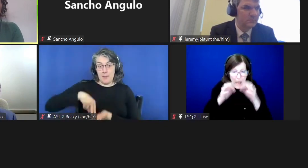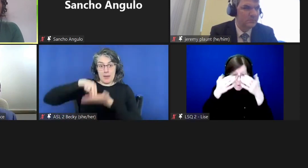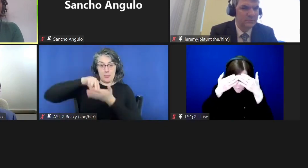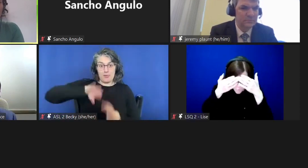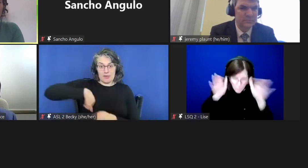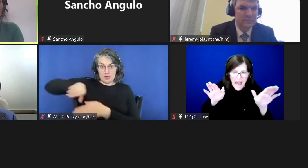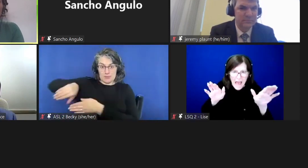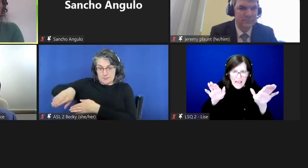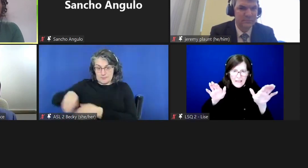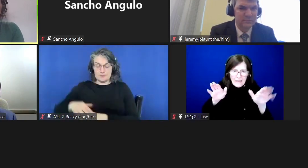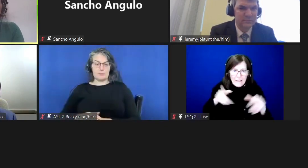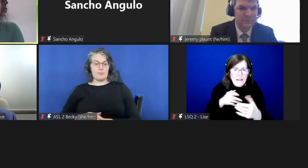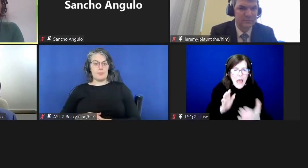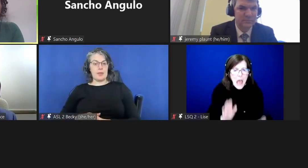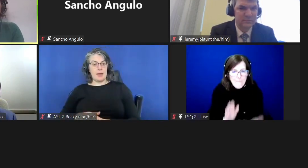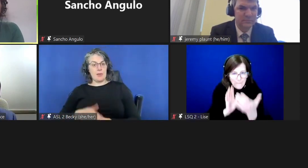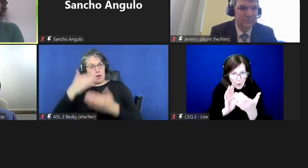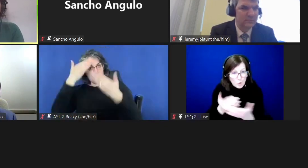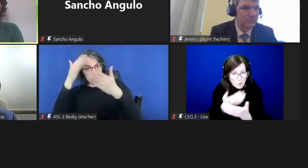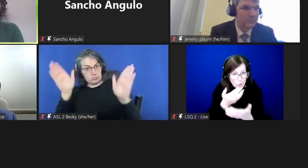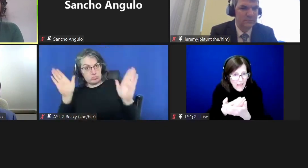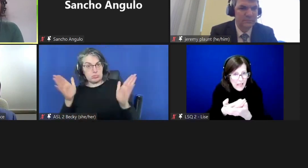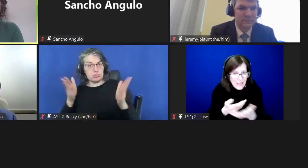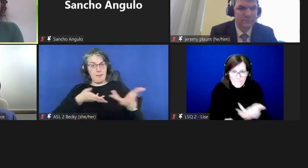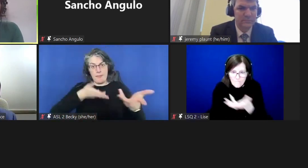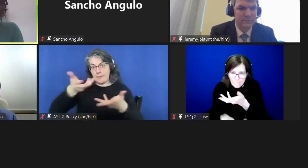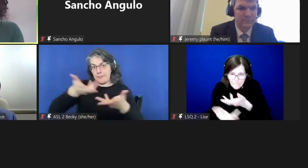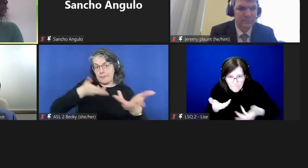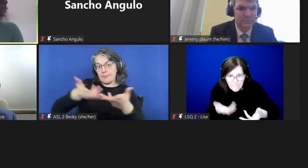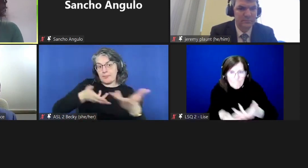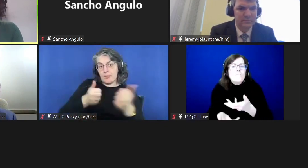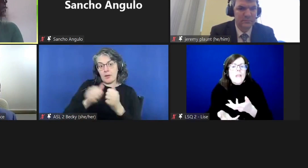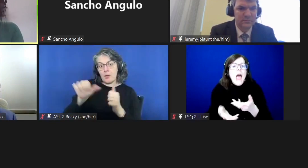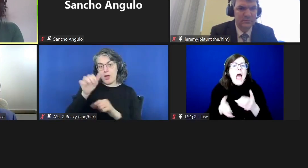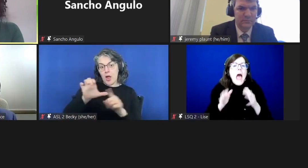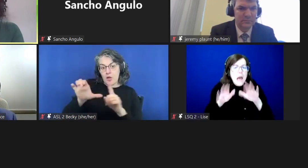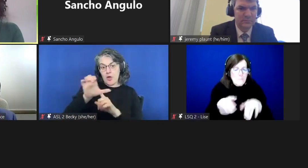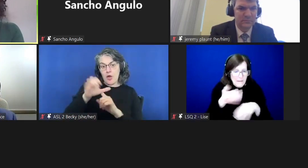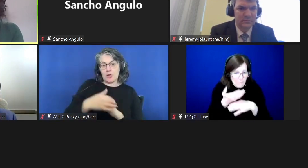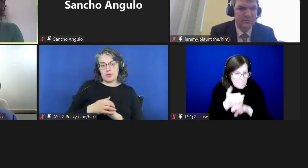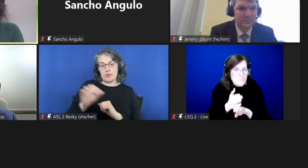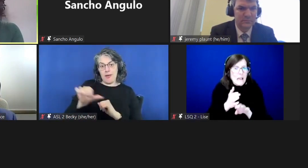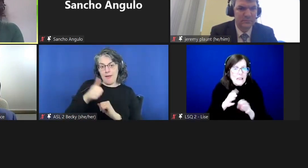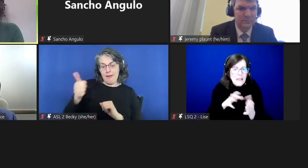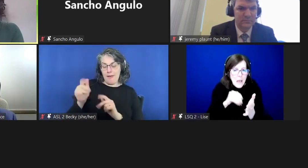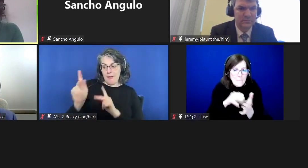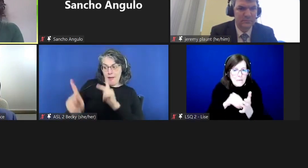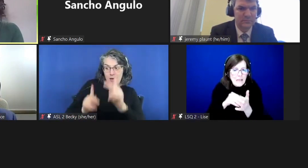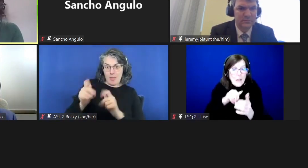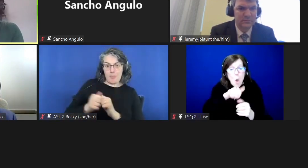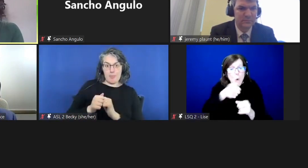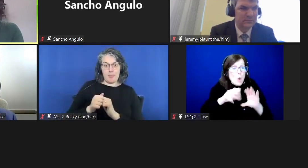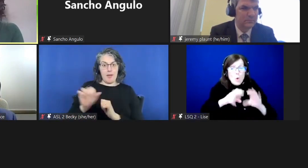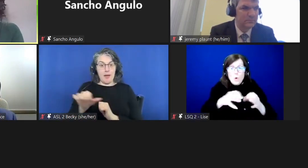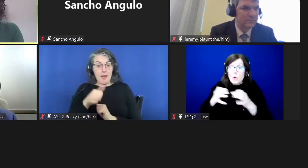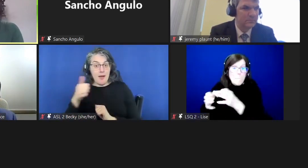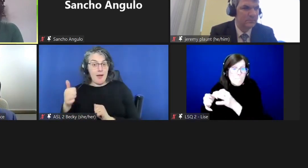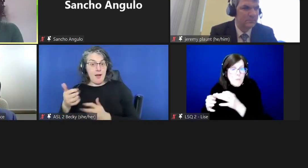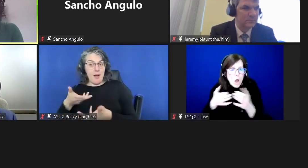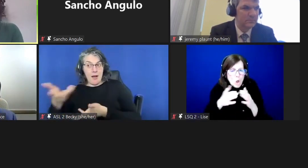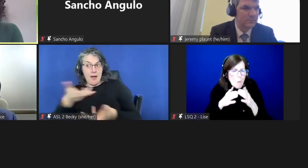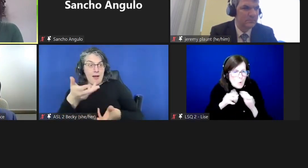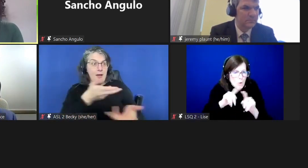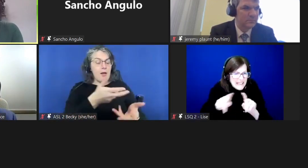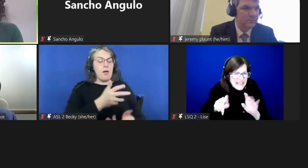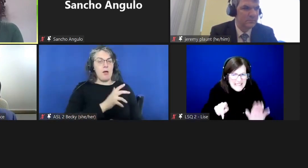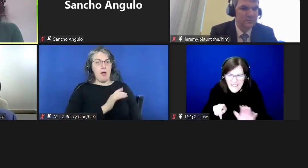approches et puis ensuite être prêts à apprendre auprès d'autres collectivités, communautés différentes des nôtres. Et